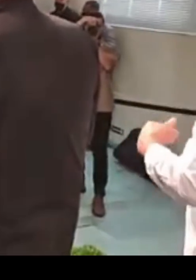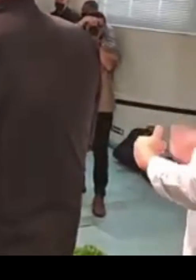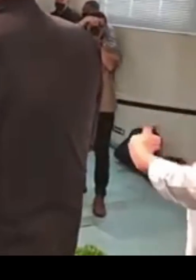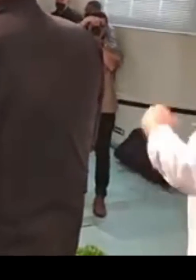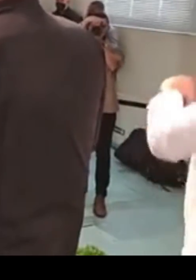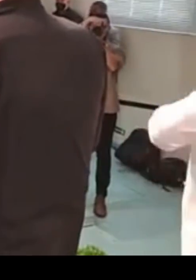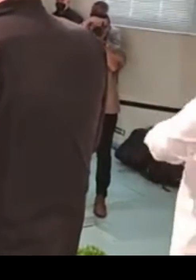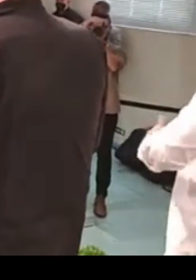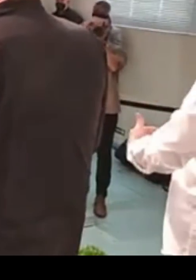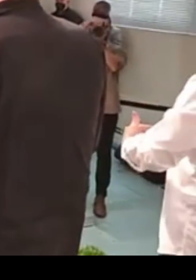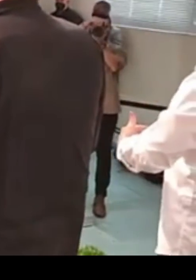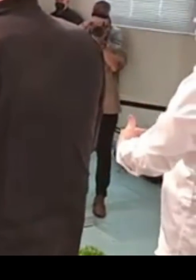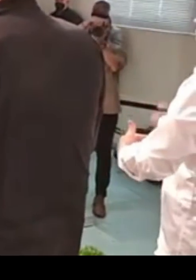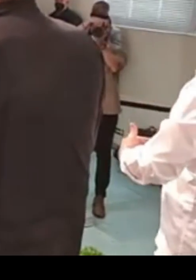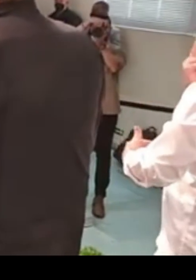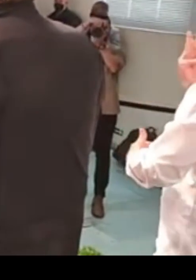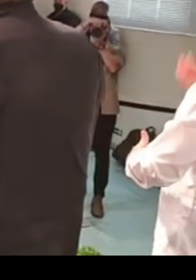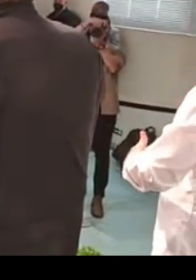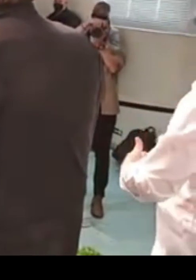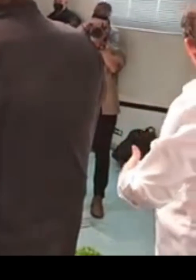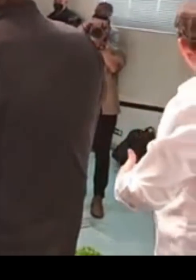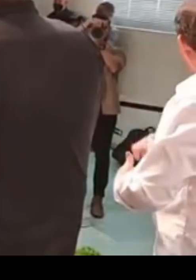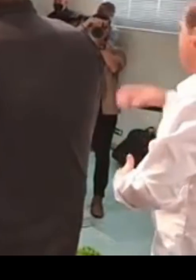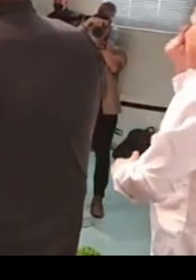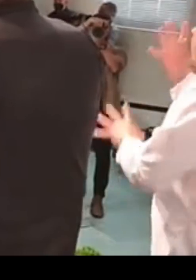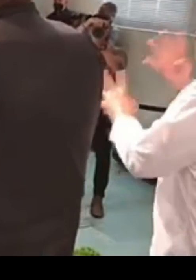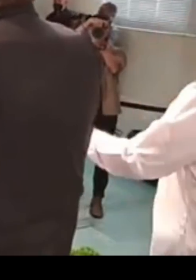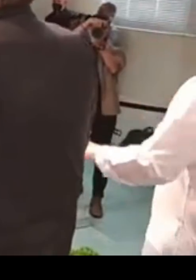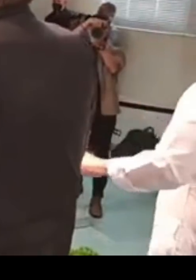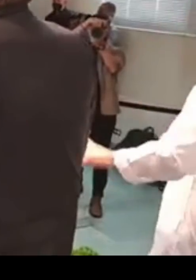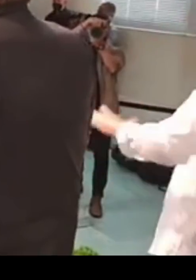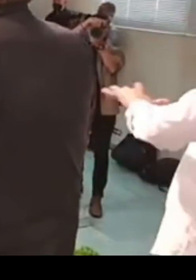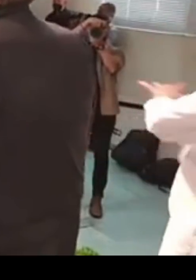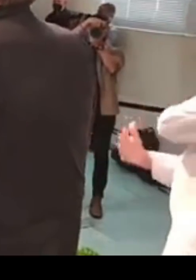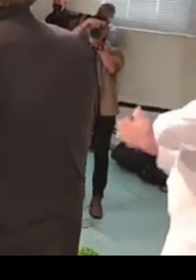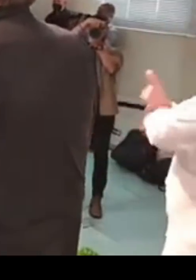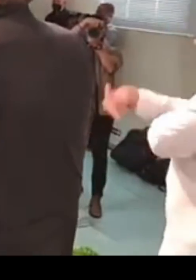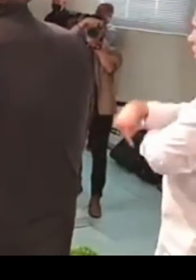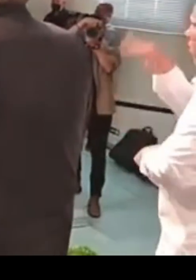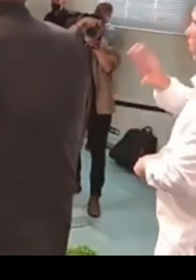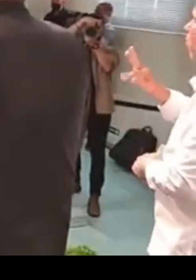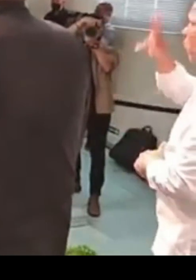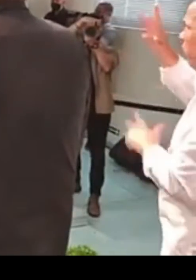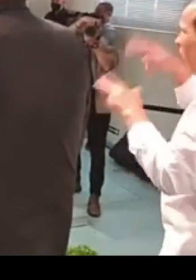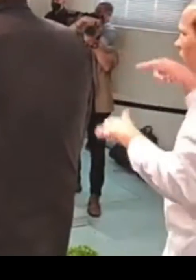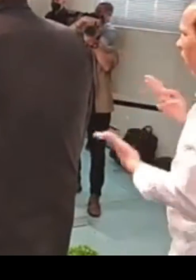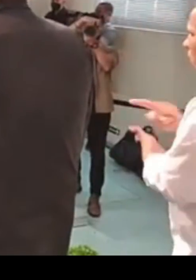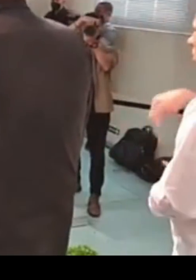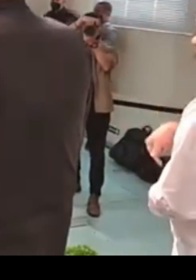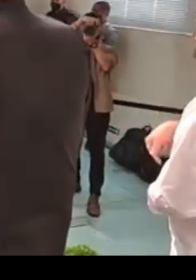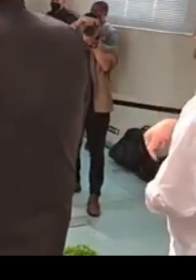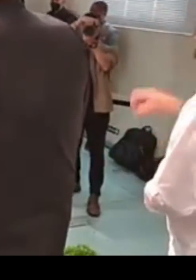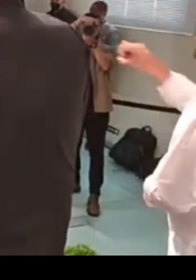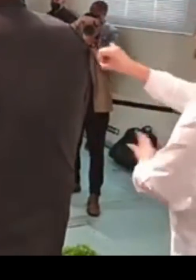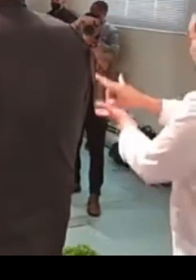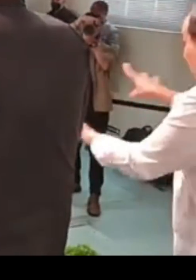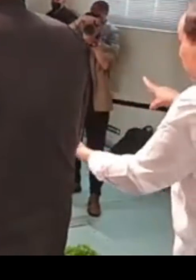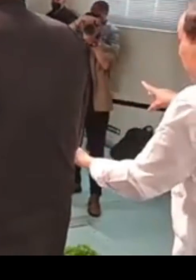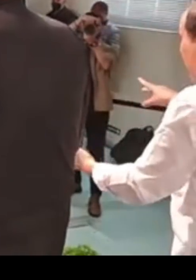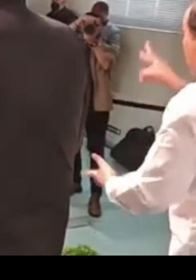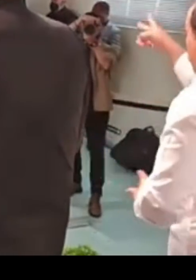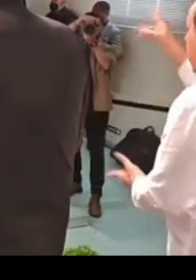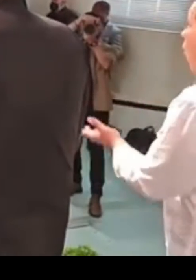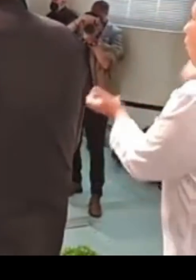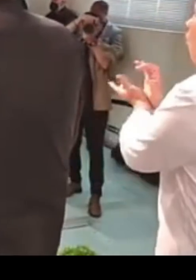dois, três, puxando fila. Esse é o destino do Brasil, se nós deixarmos aquela